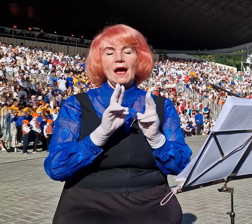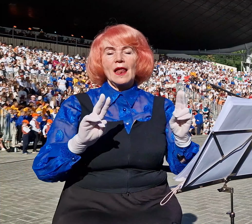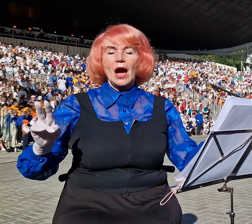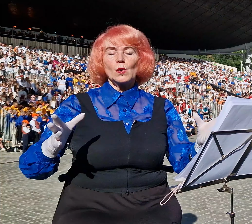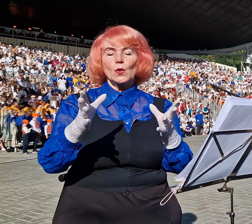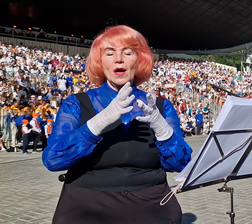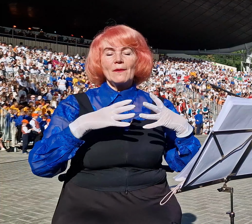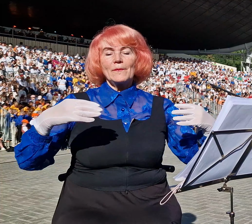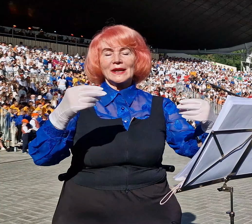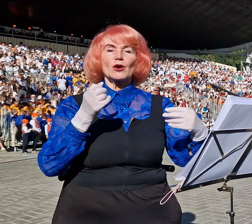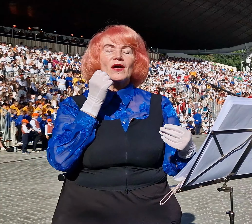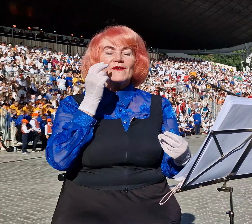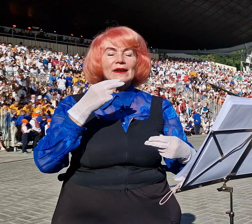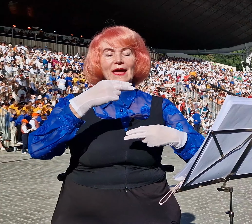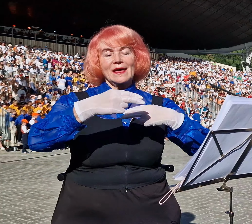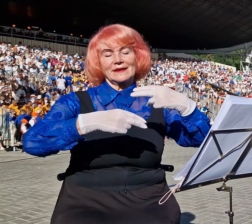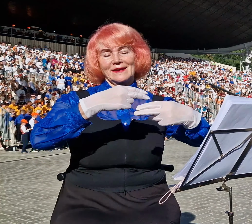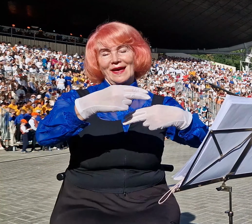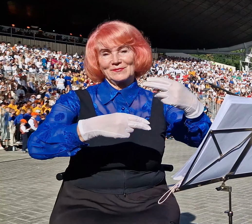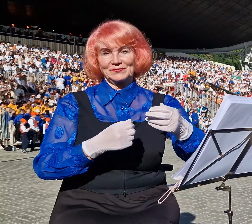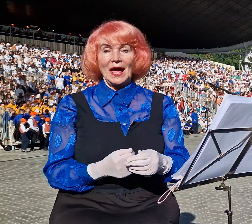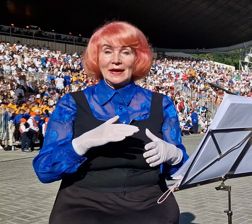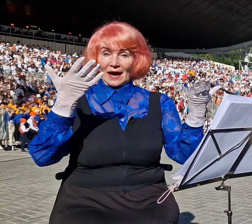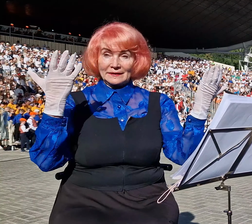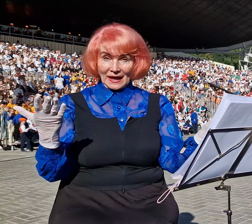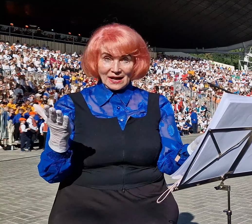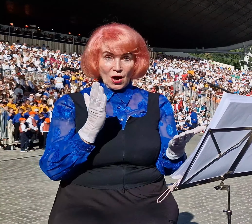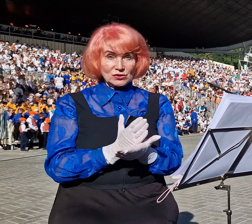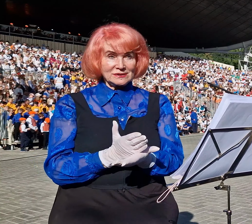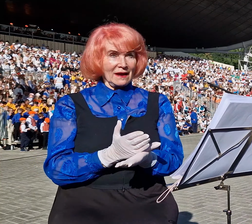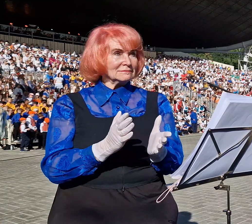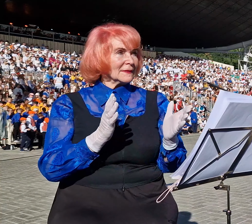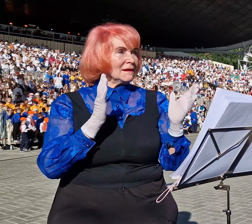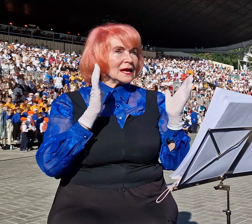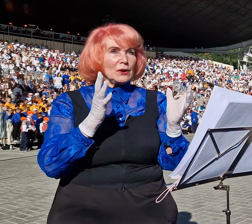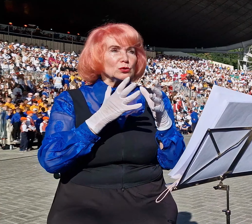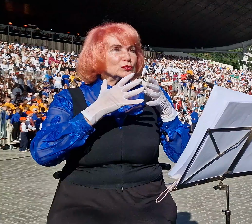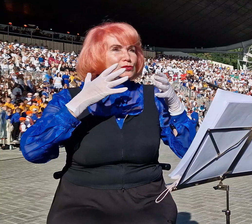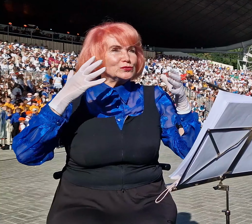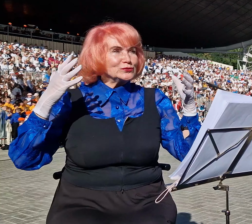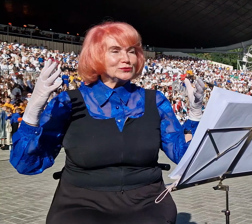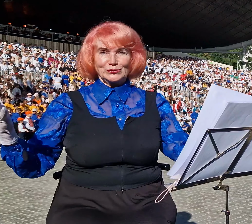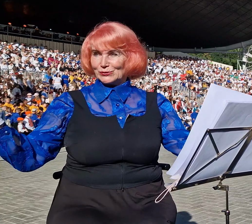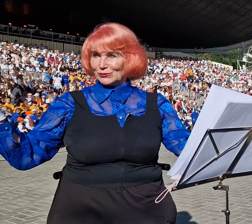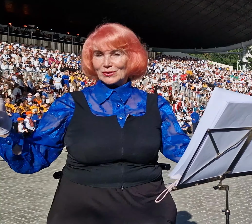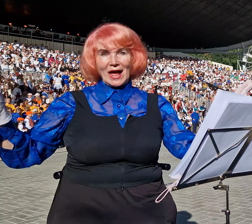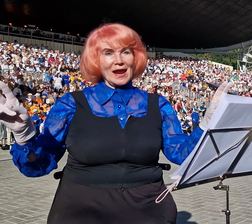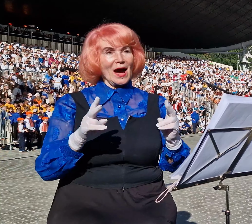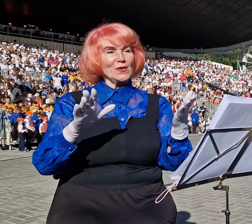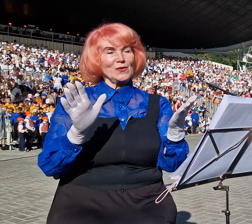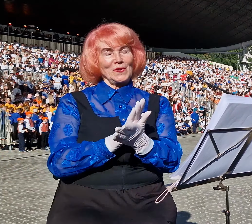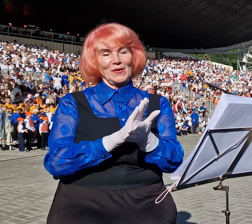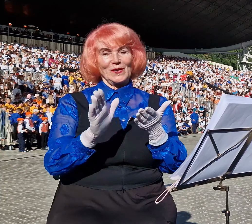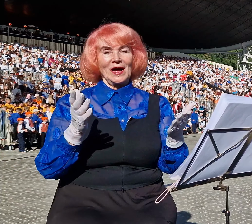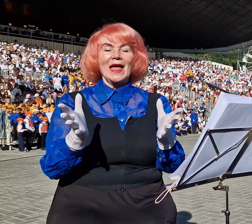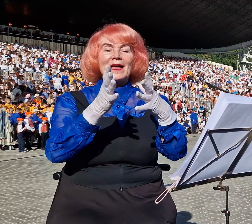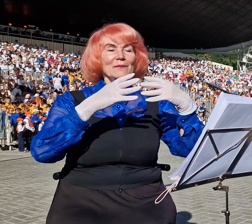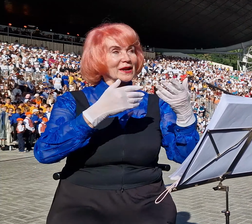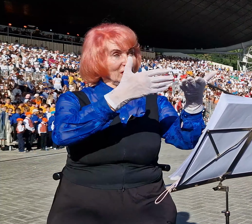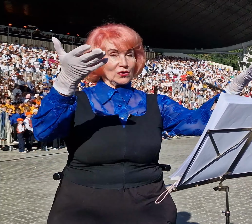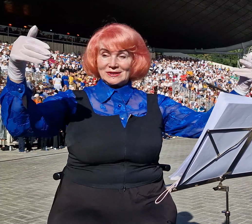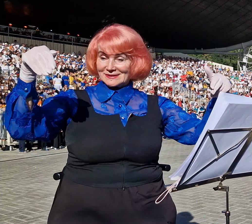perekonna vereline. Ja täna on see viimatult suur laulupeo